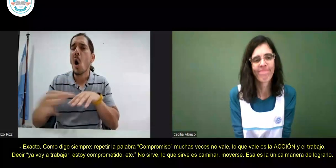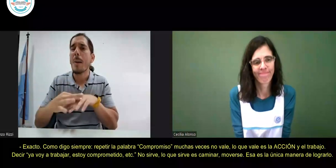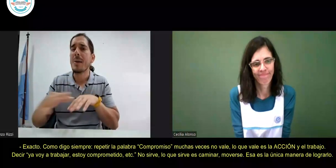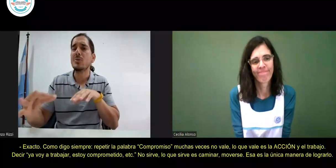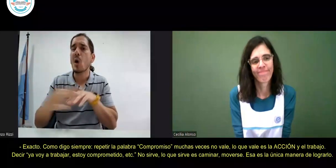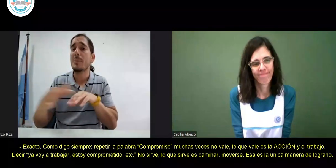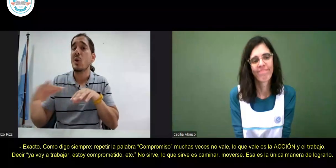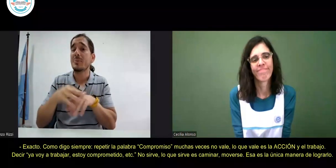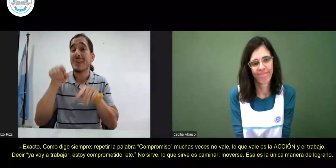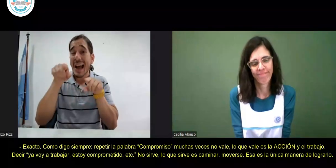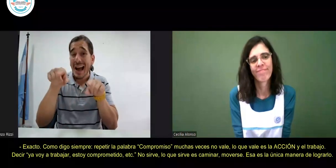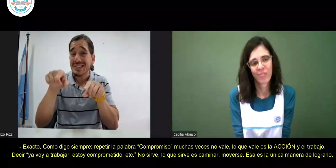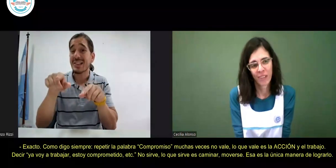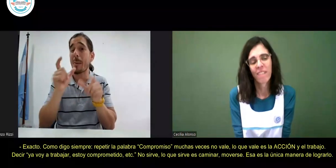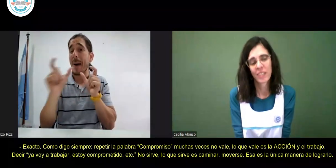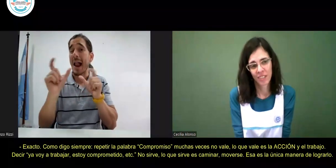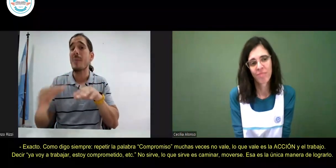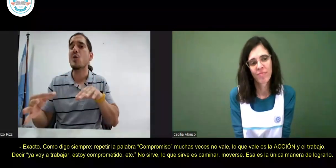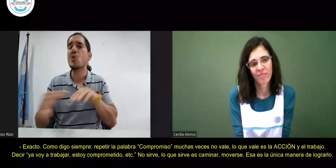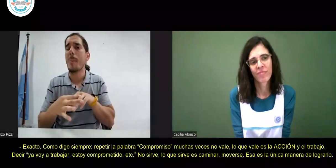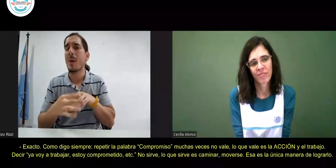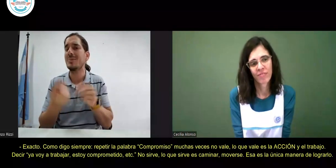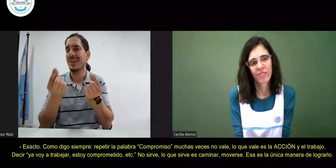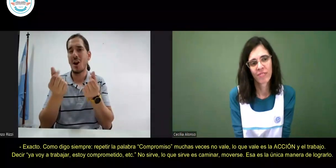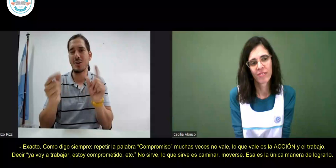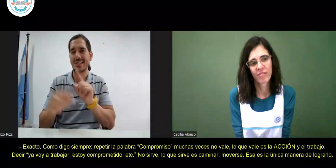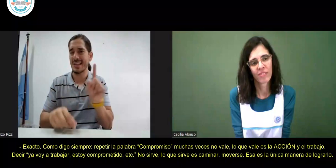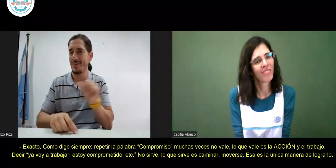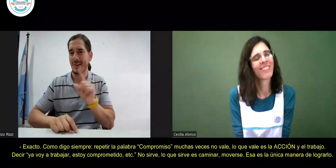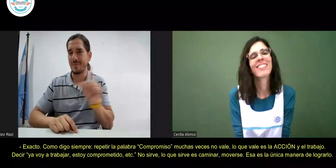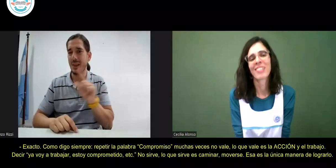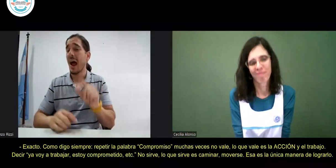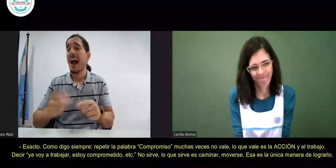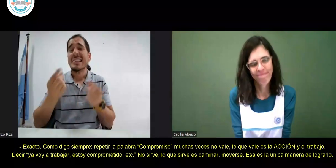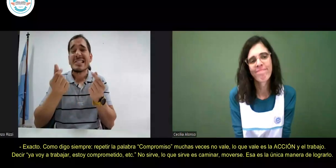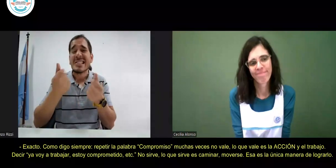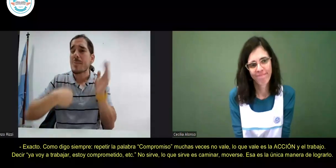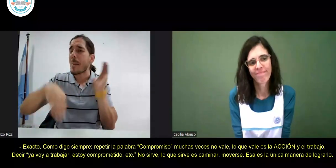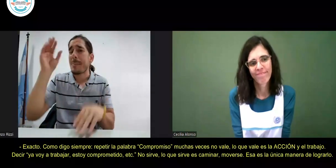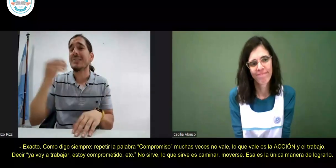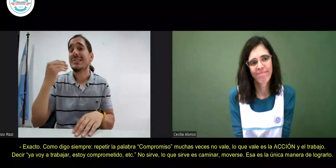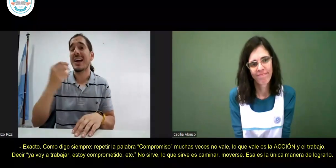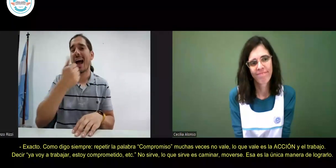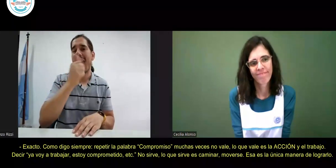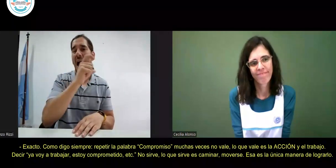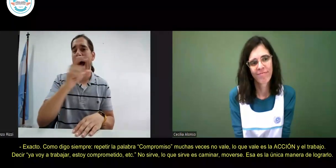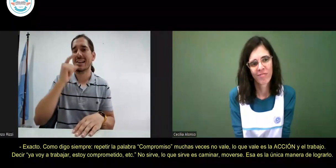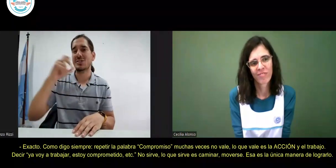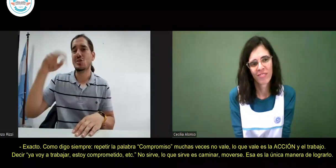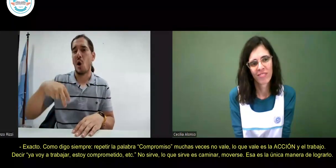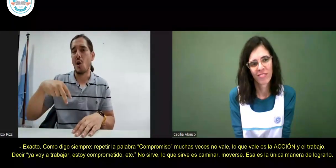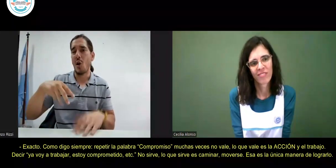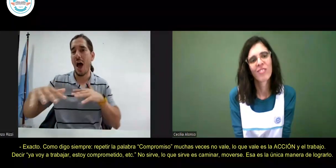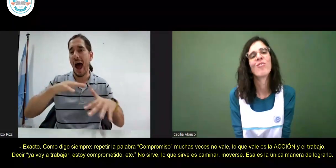Exacto. Como digo siempre, repetir la palabra compromiso muchas veces no vale. Lo que vale es